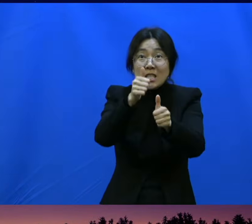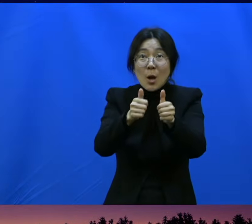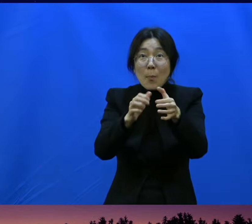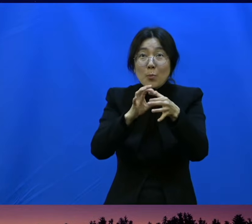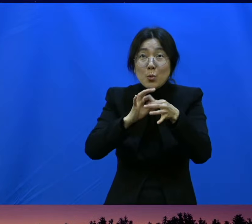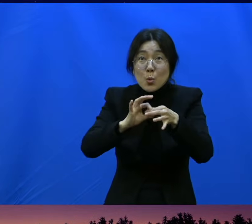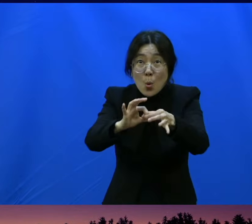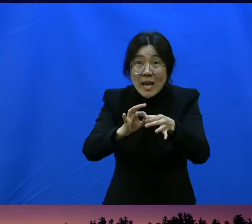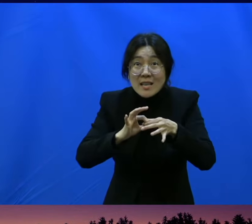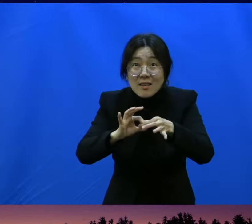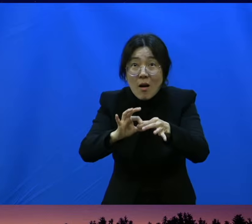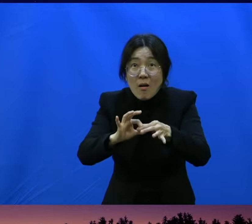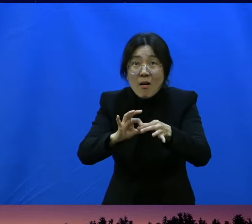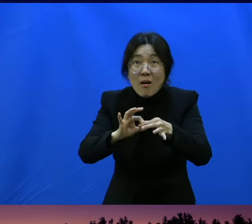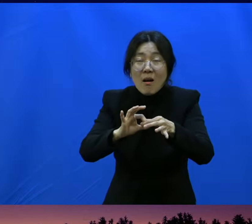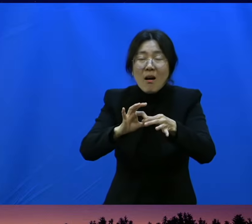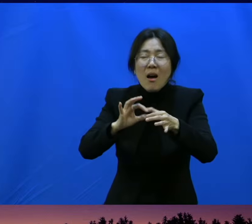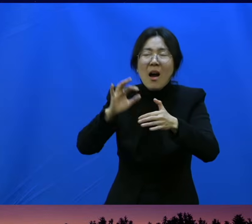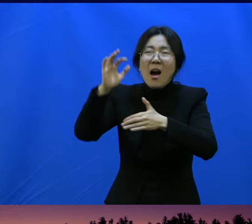그래서 하나님과 어떻게 관계를 맺고